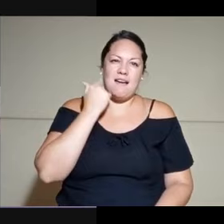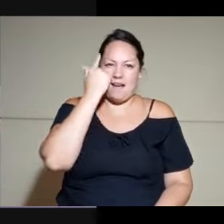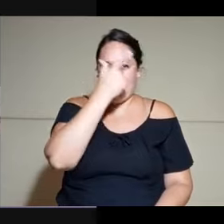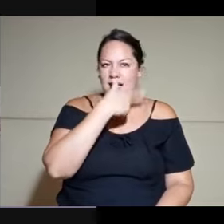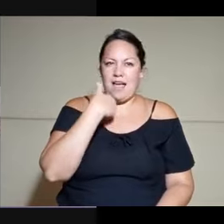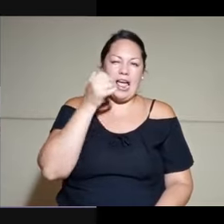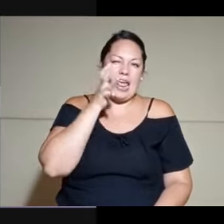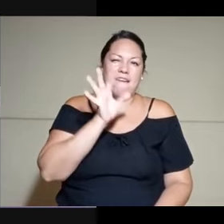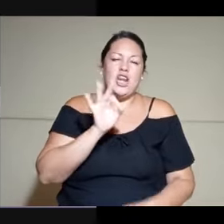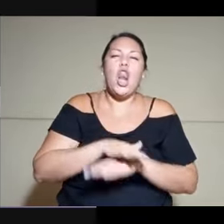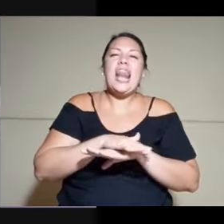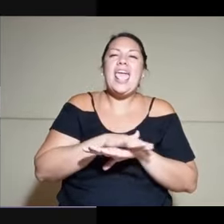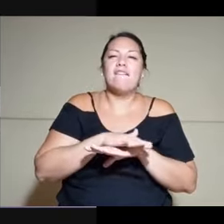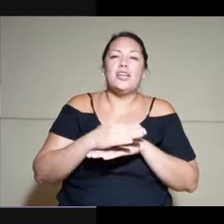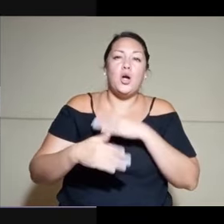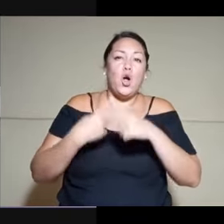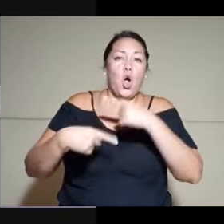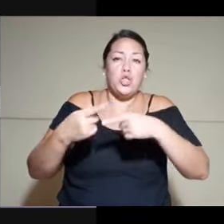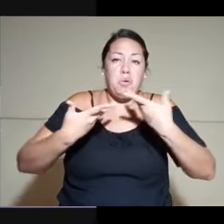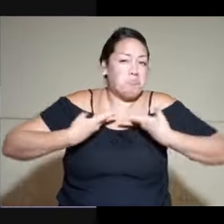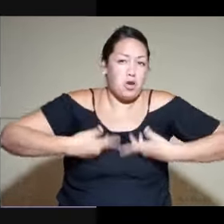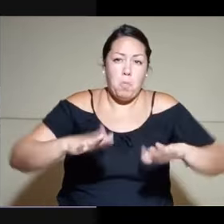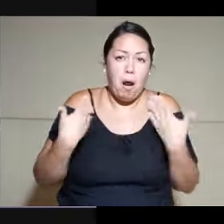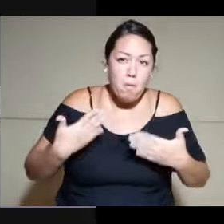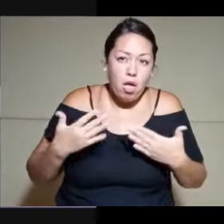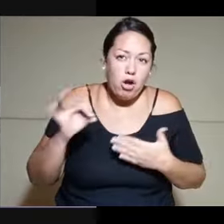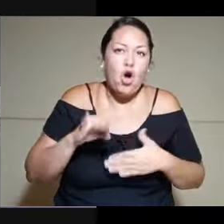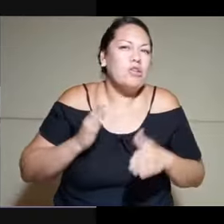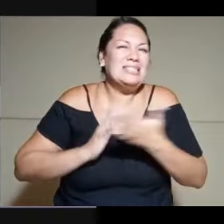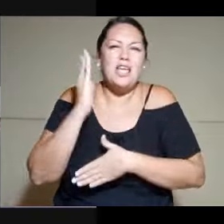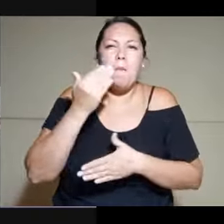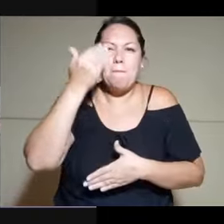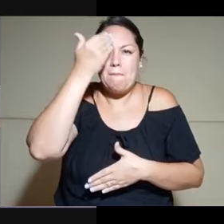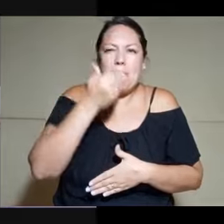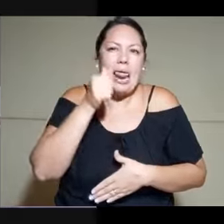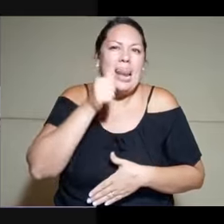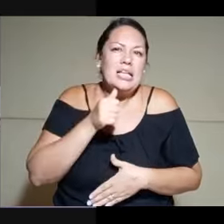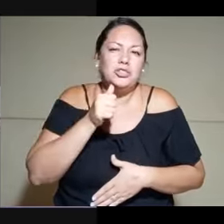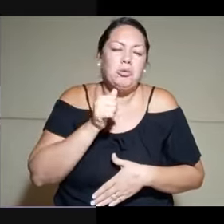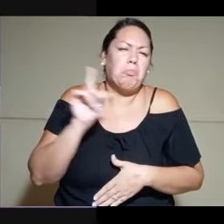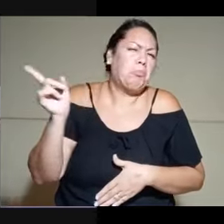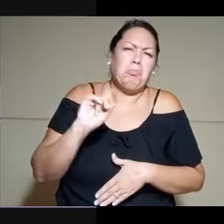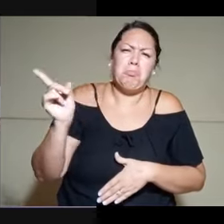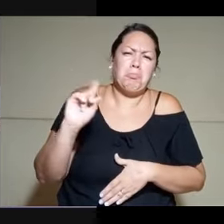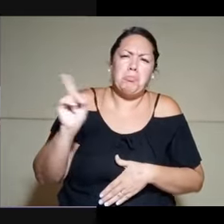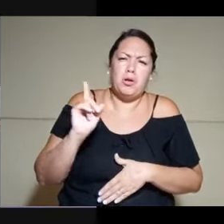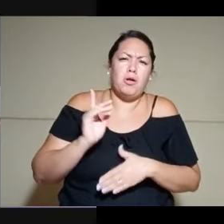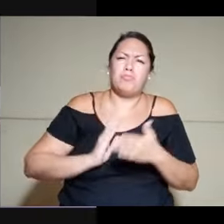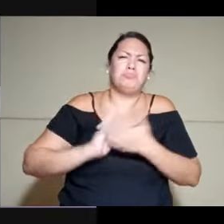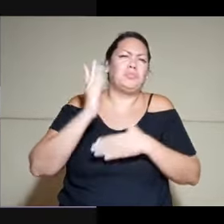Profe, después de tener una parálisis facial así, no muy grave, ¿se puede volver a